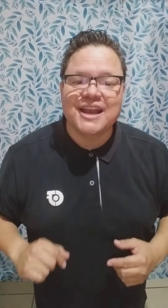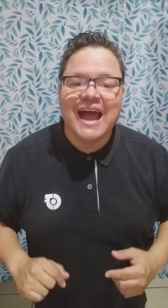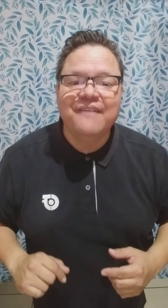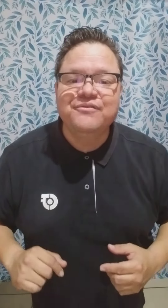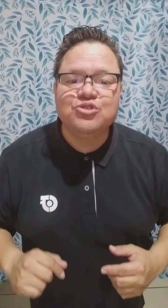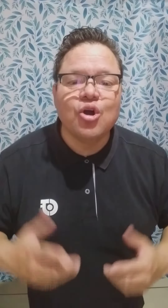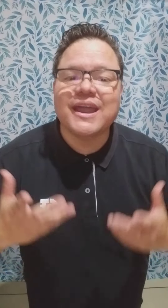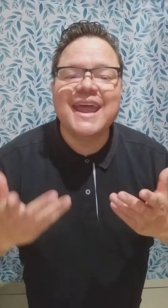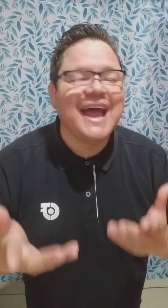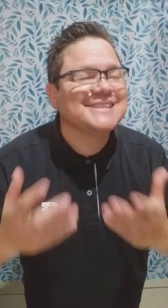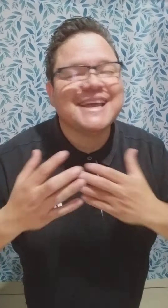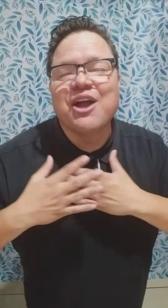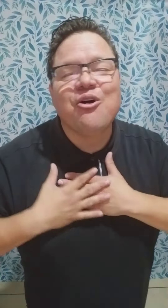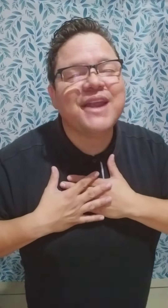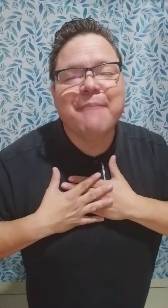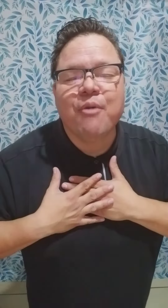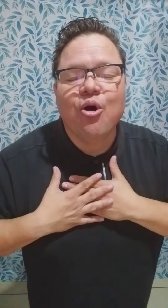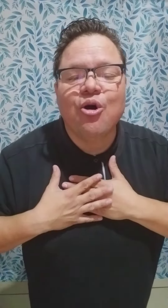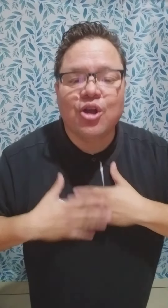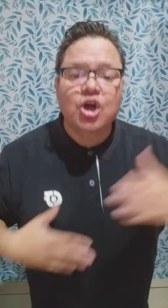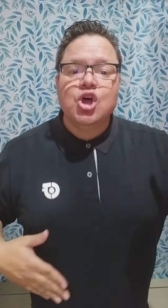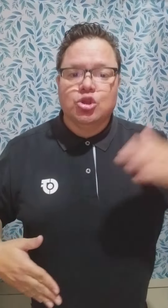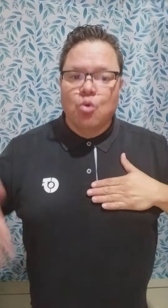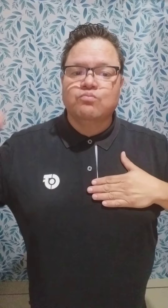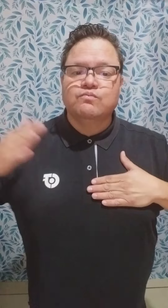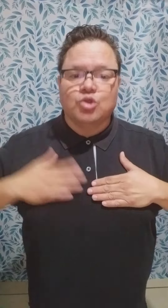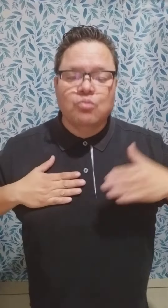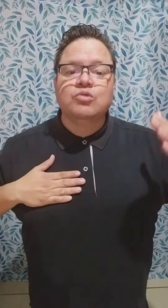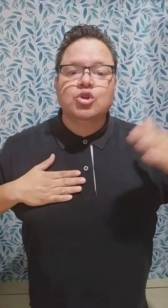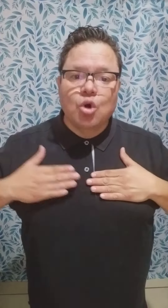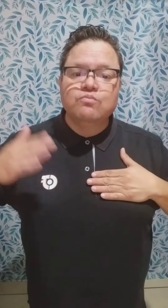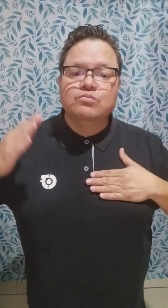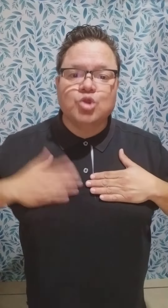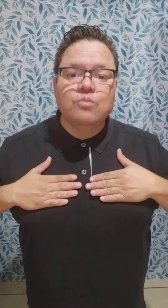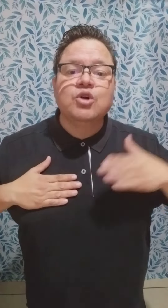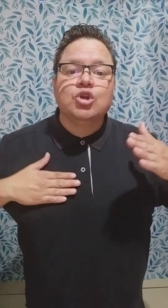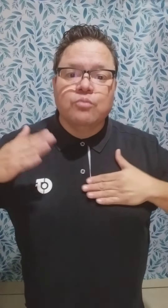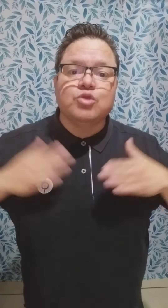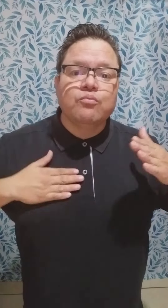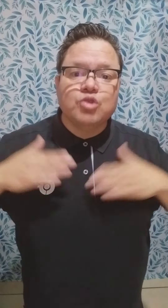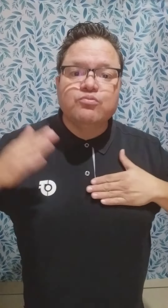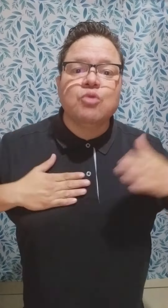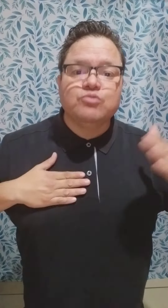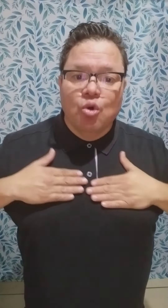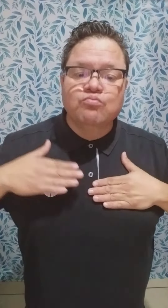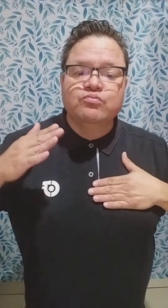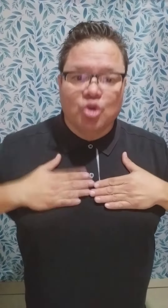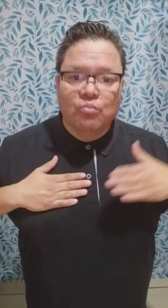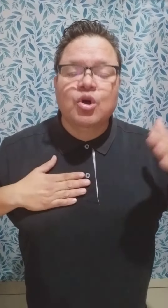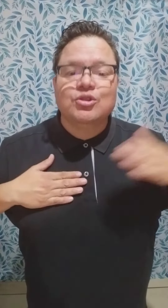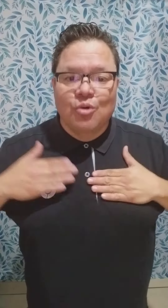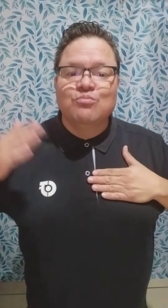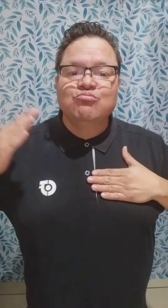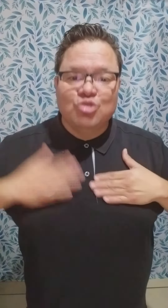canto que hace con amor ton ton ton ton ton ton ton ton ton ton ton ton